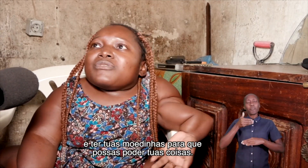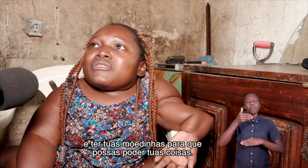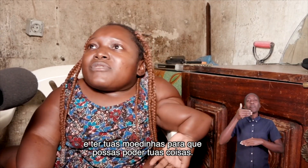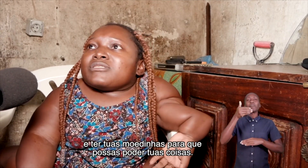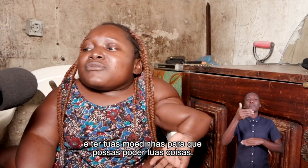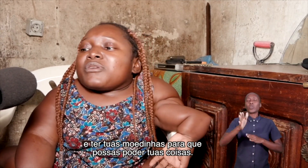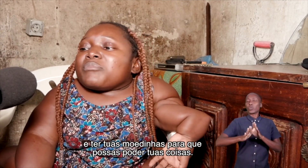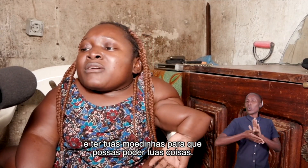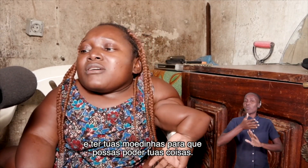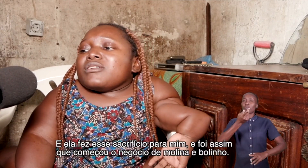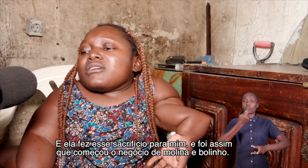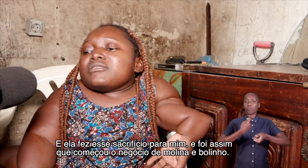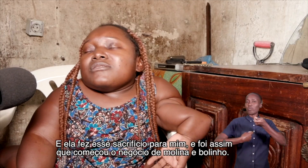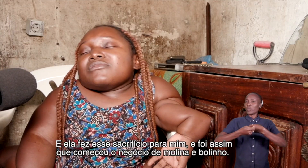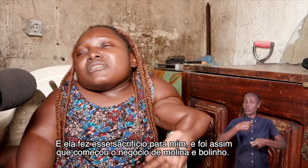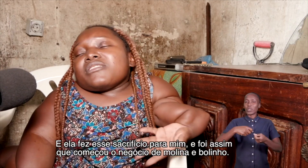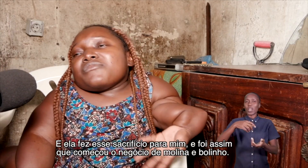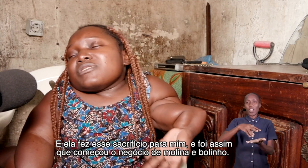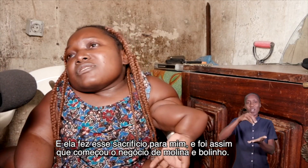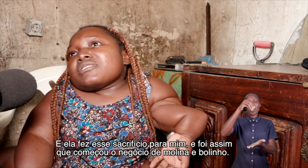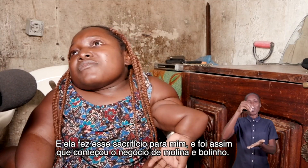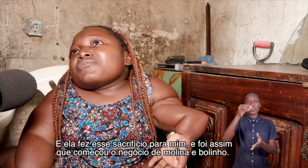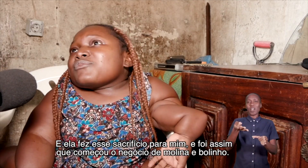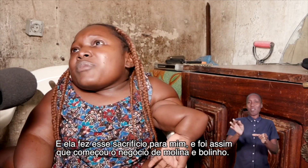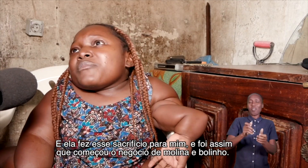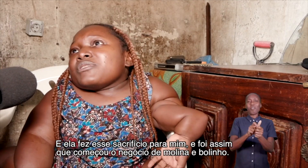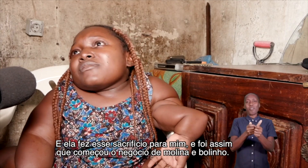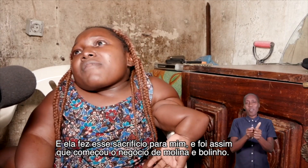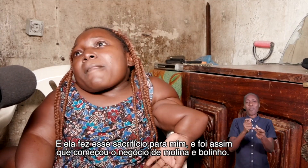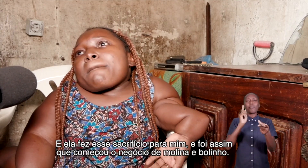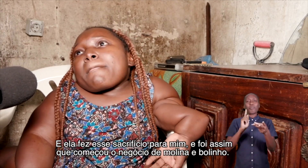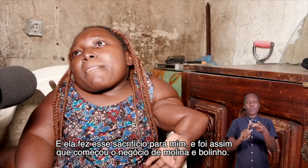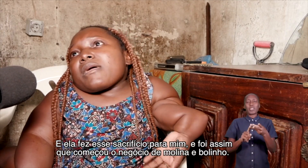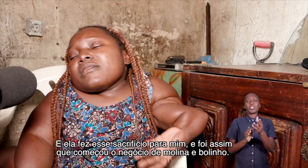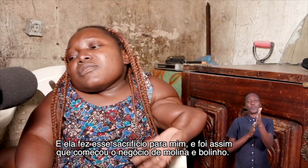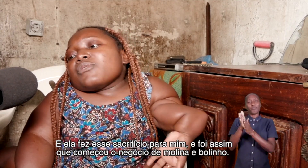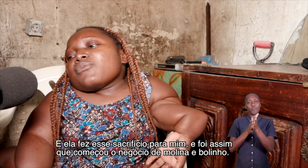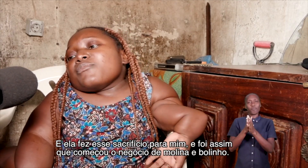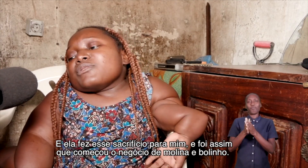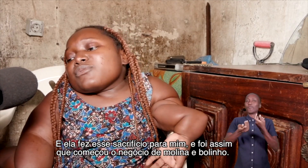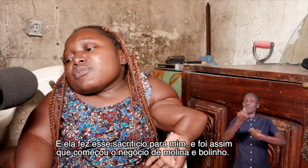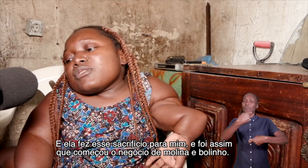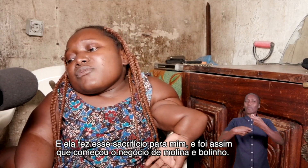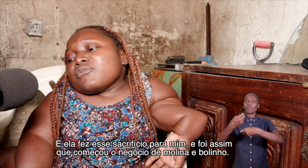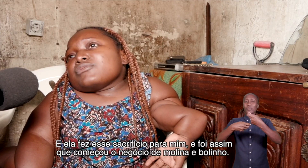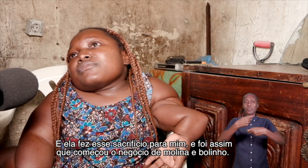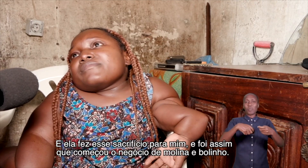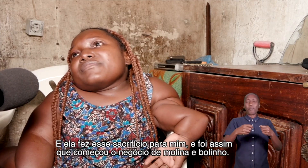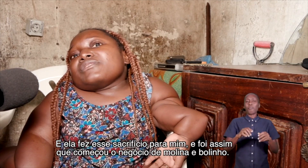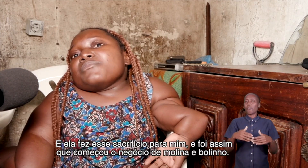Eu ia fazer isso aí pra ti, e ela fez esse sacrifício pra mim. Aí que começou a negócio de